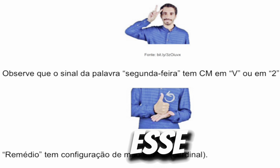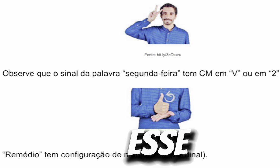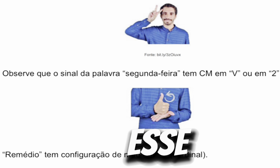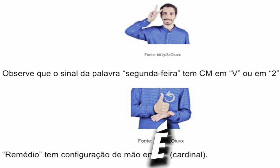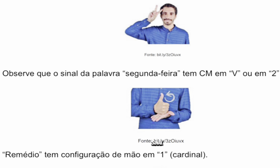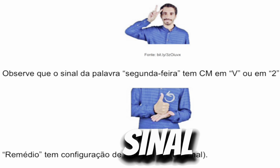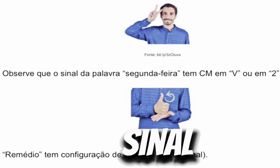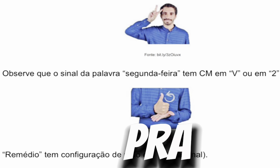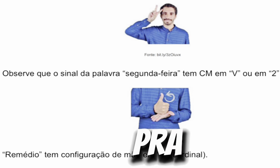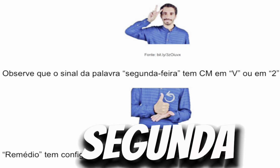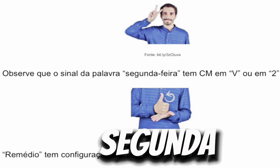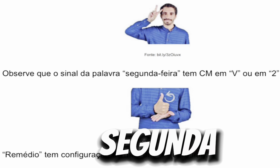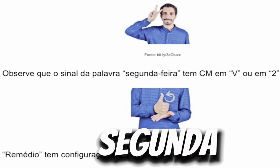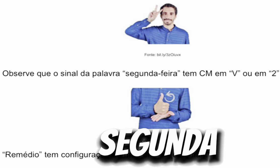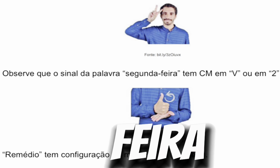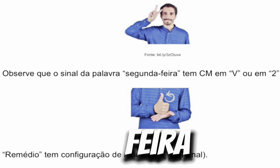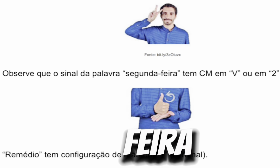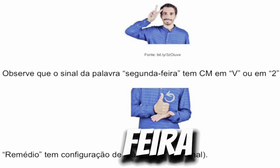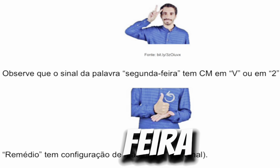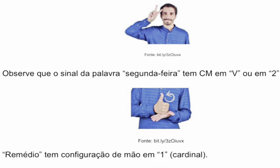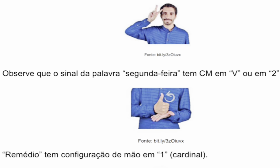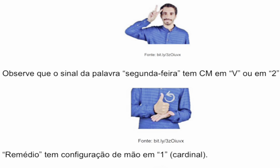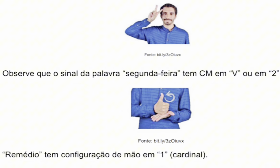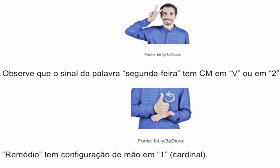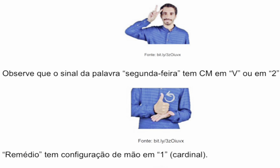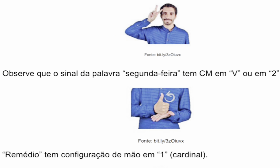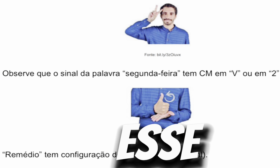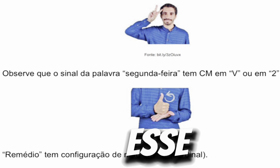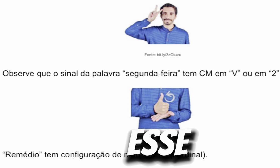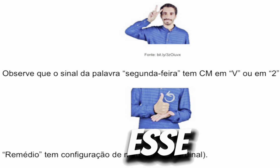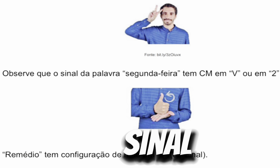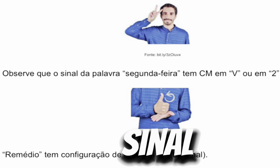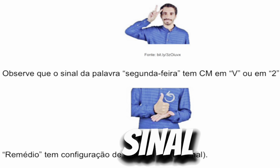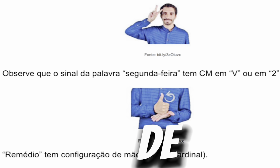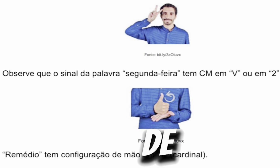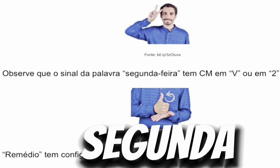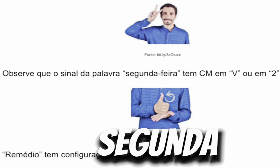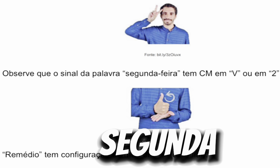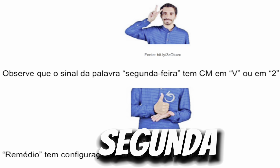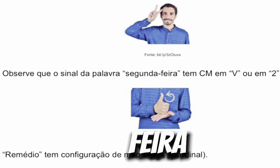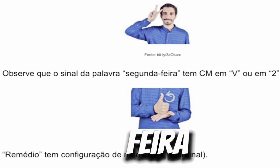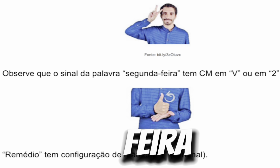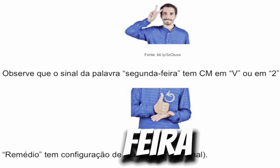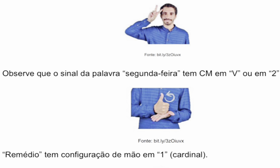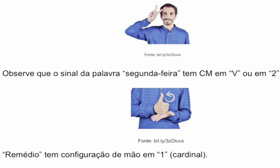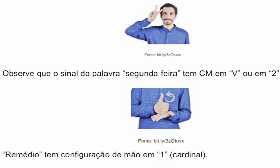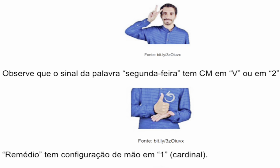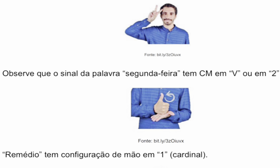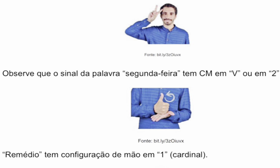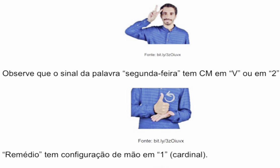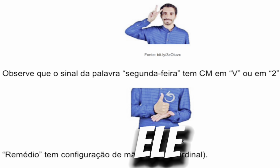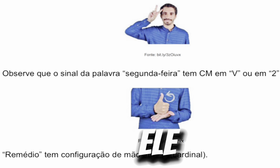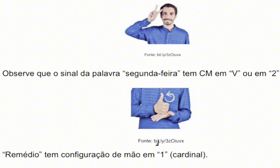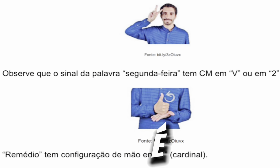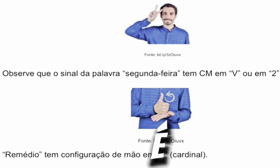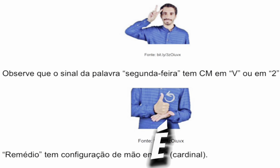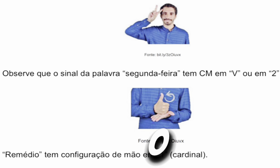Esse é o sinal para segunda-feira. Esse sinal de segunda-feira, ele é o